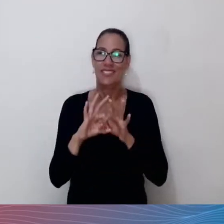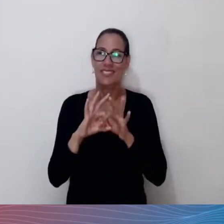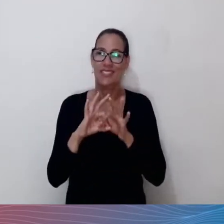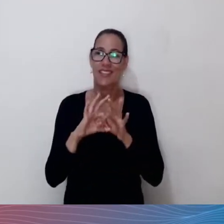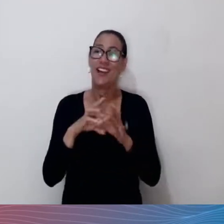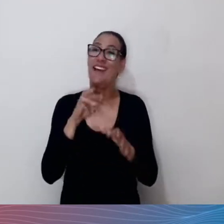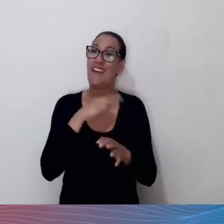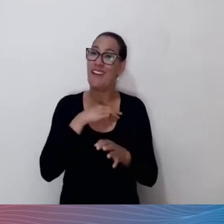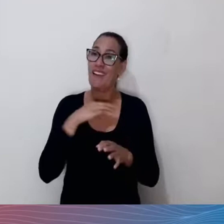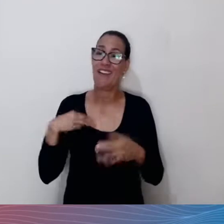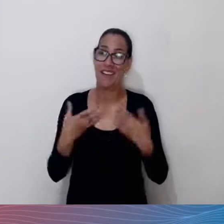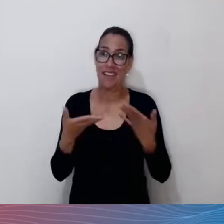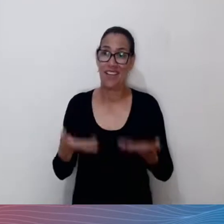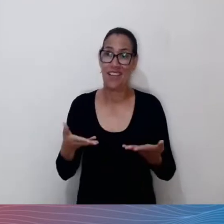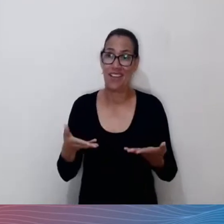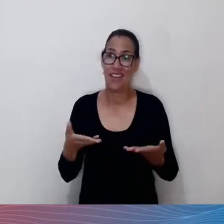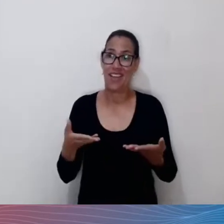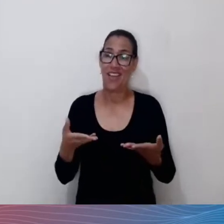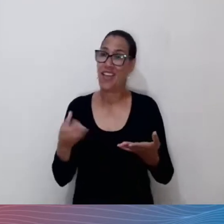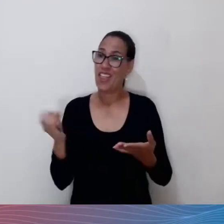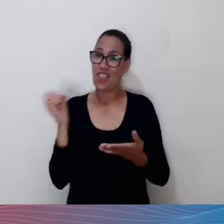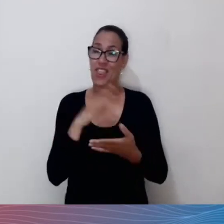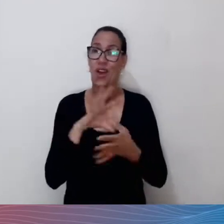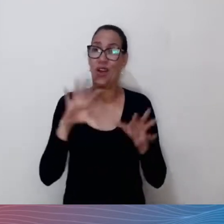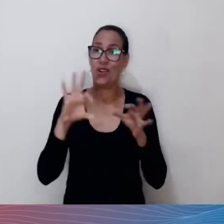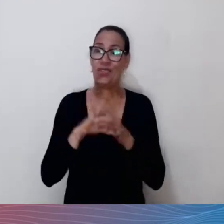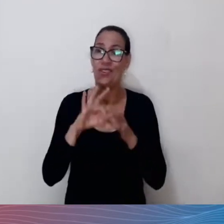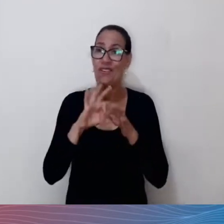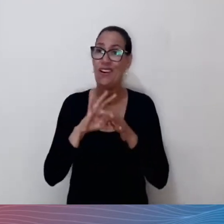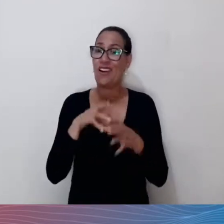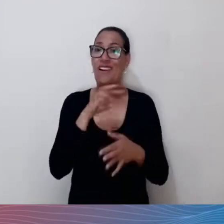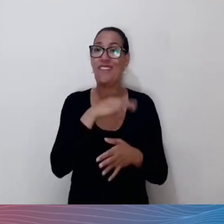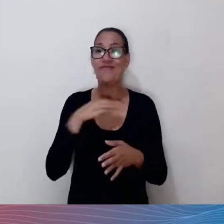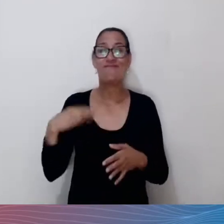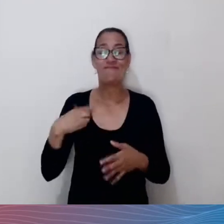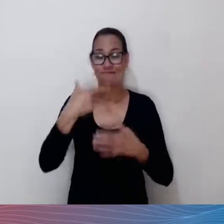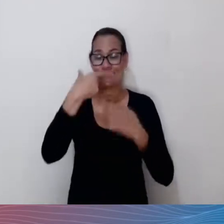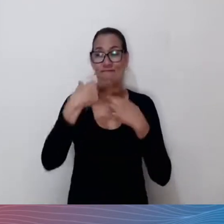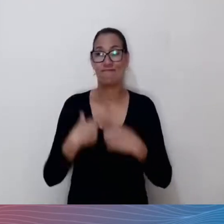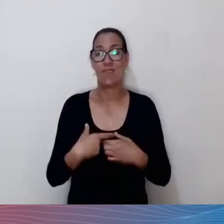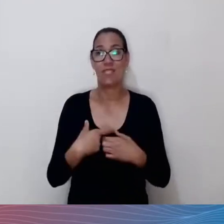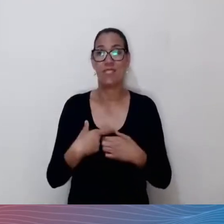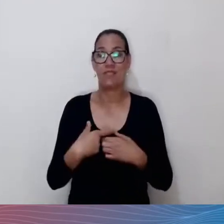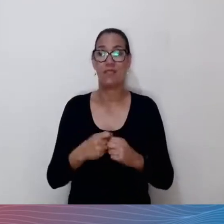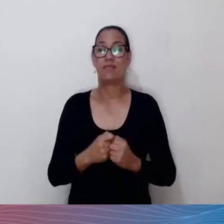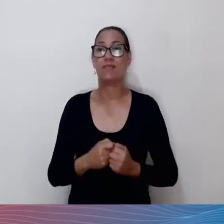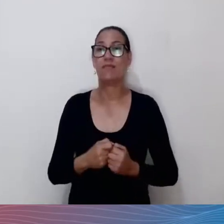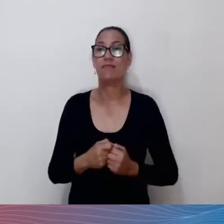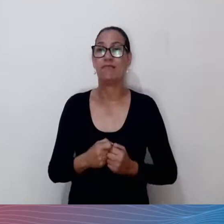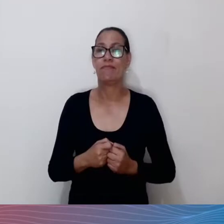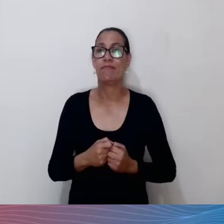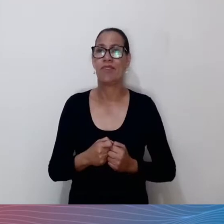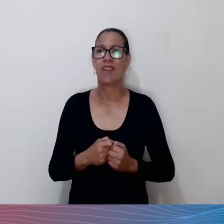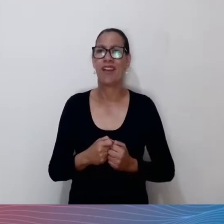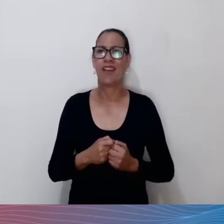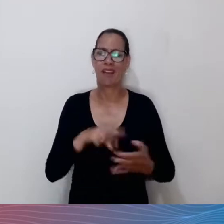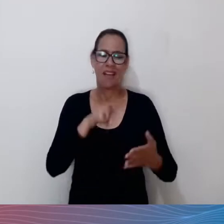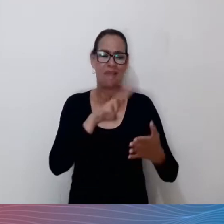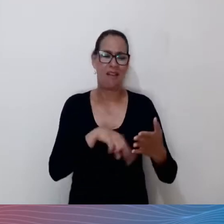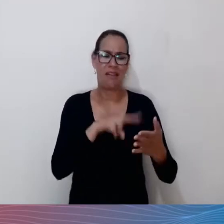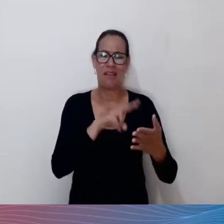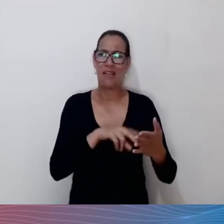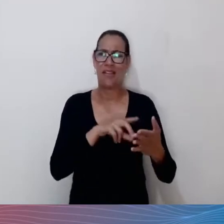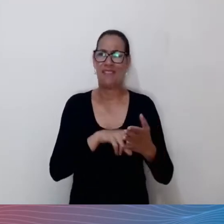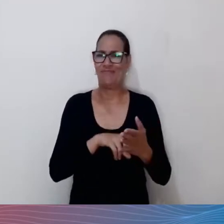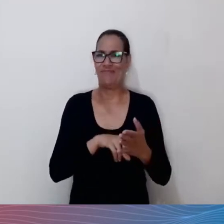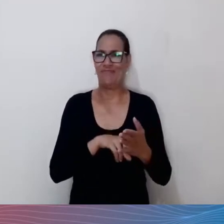aliança, e nós somos ministros dessa nova aliança. E não da letra, mas do Espírito. Nosso